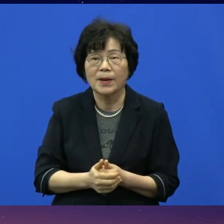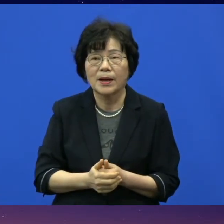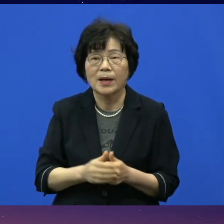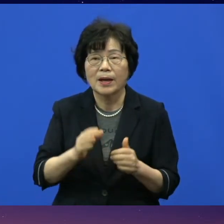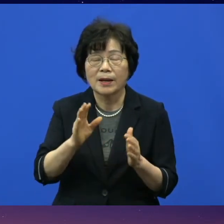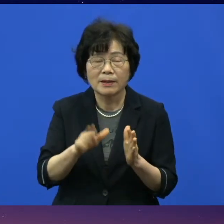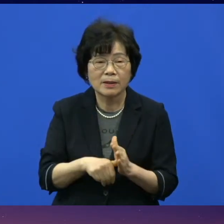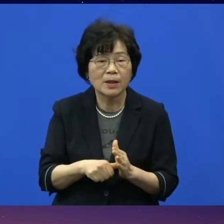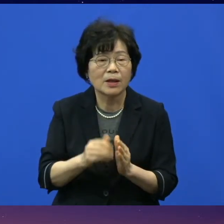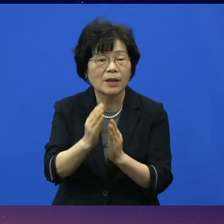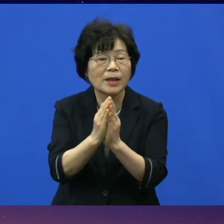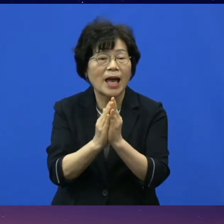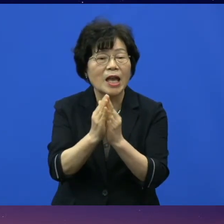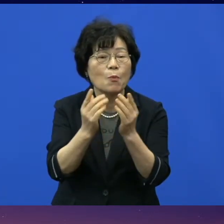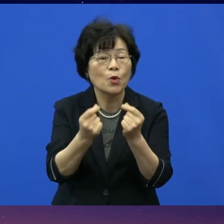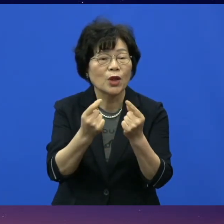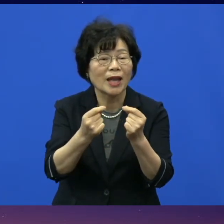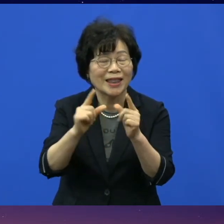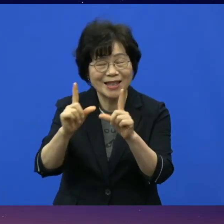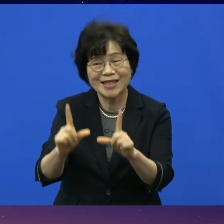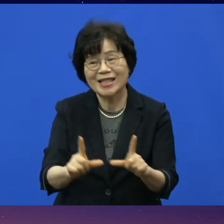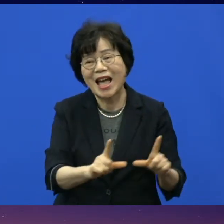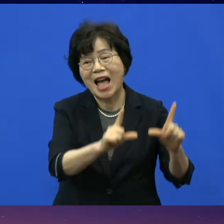그때야말로 다이아몬드죠.